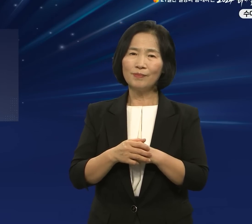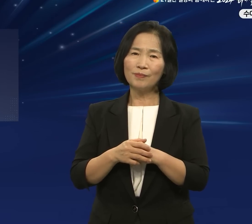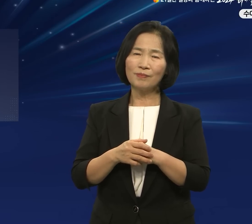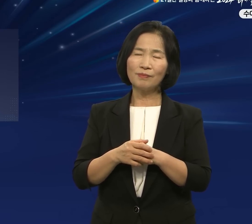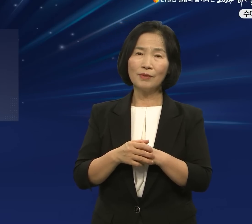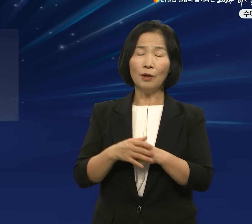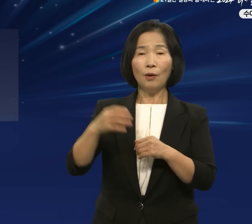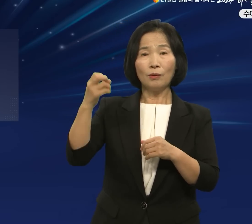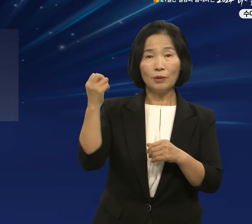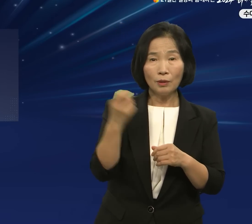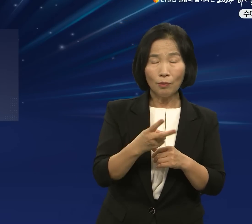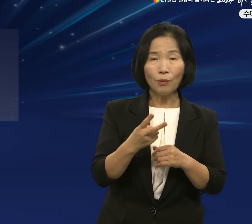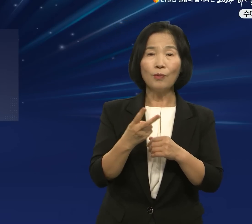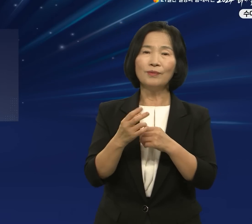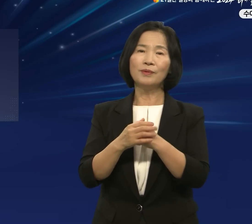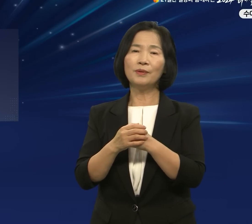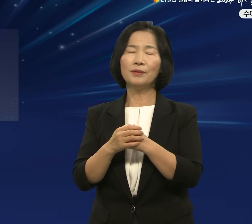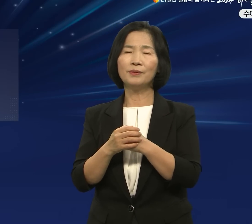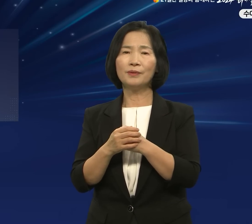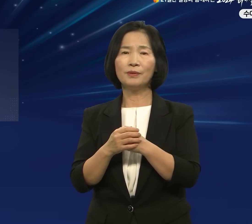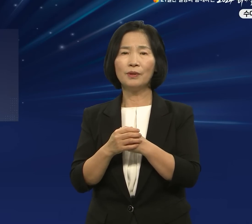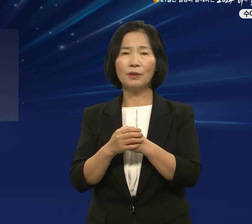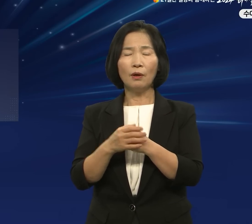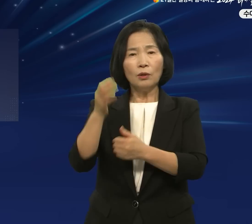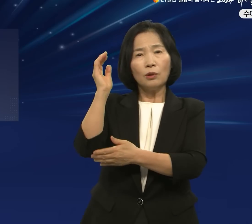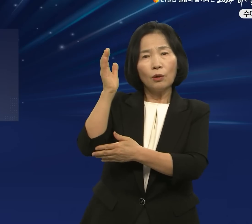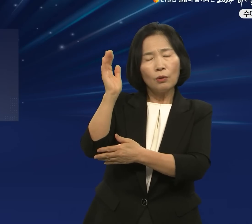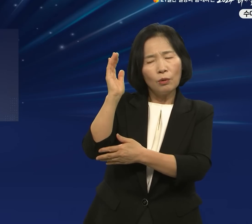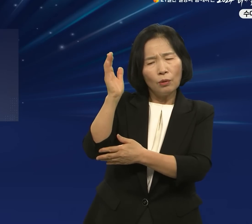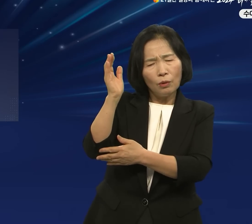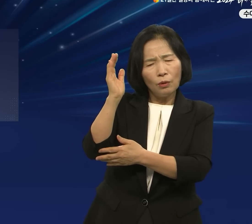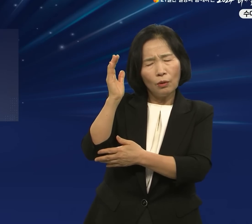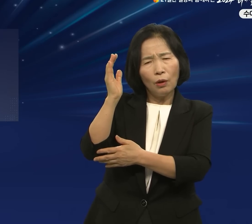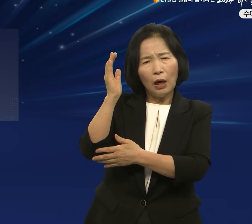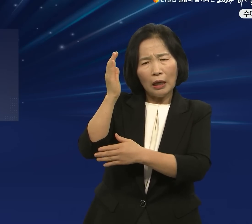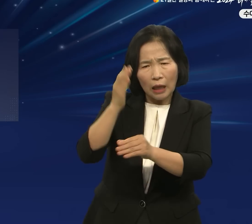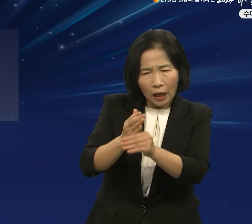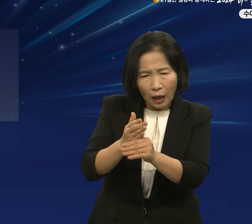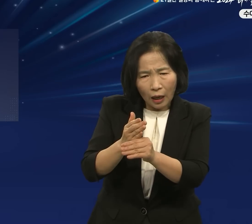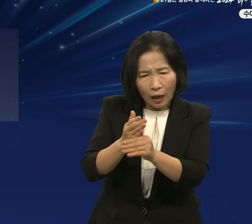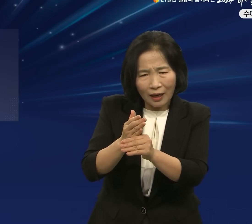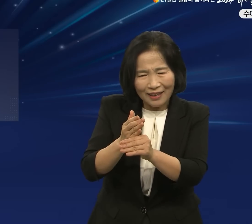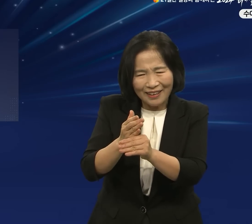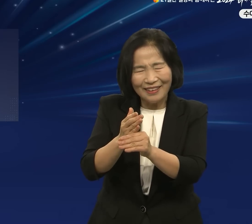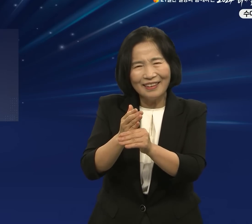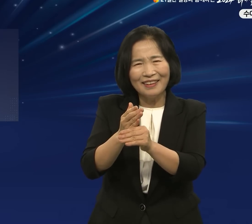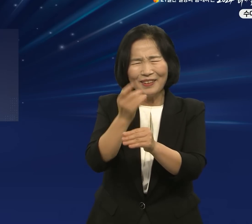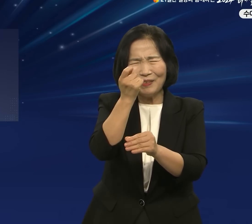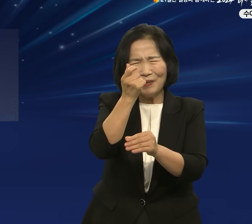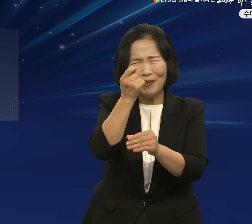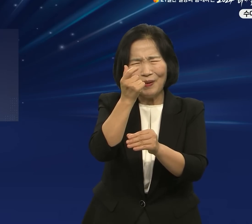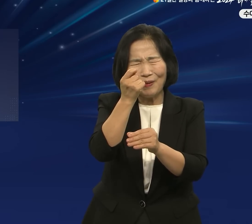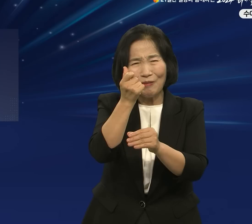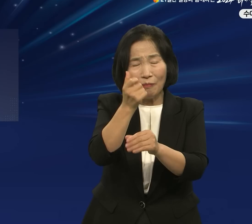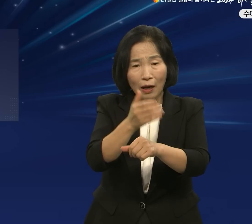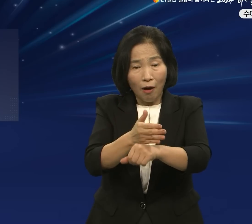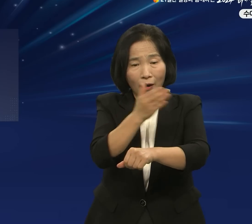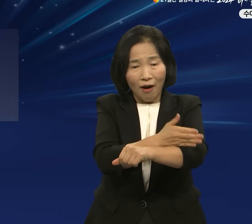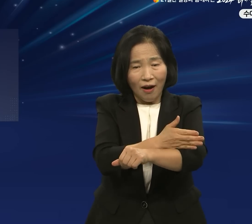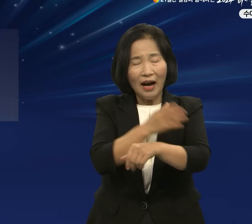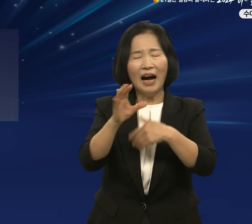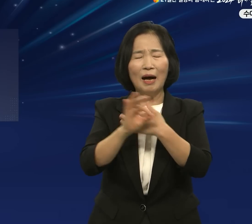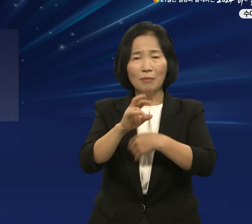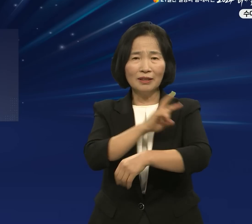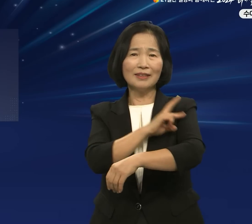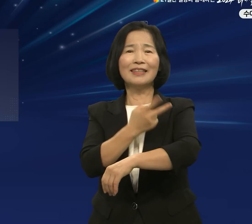그리고 삼위일체를 목회자가 설명하다가 까딱 잘못하면 이단 시비에